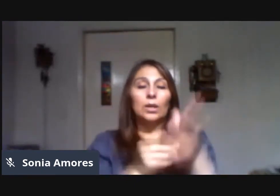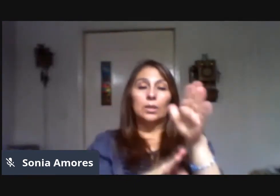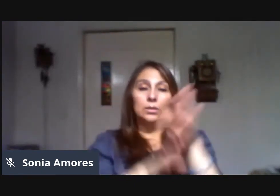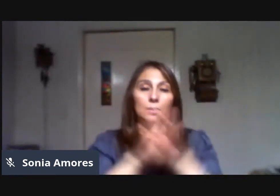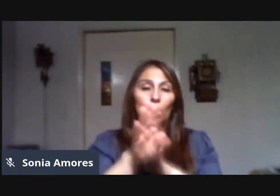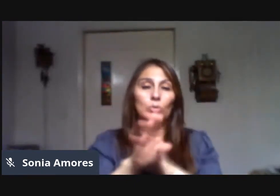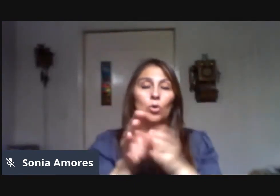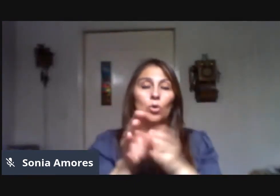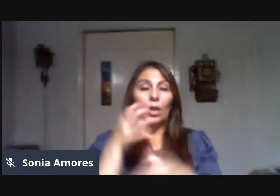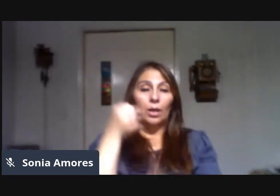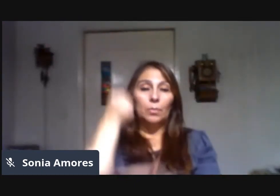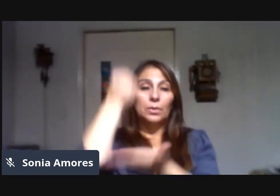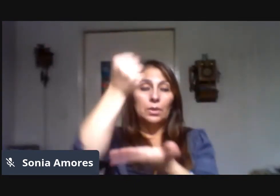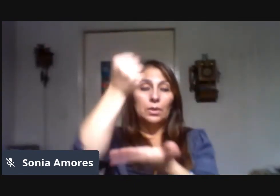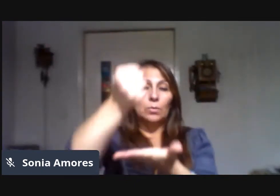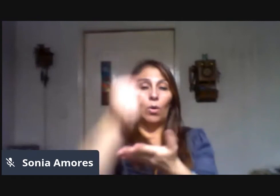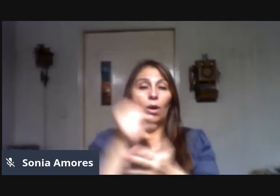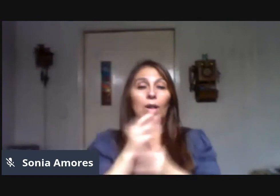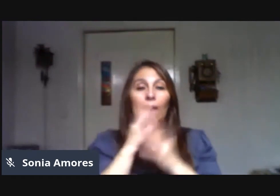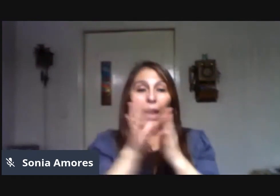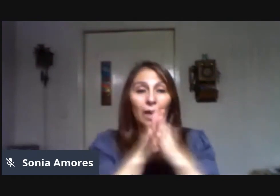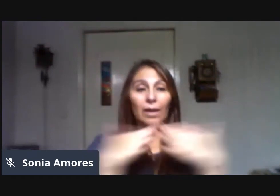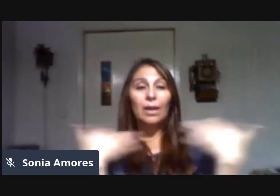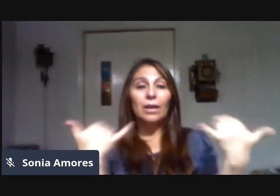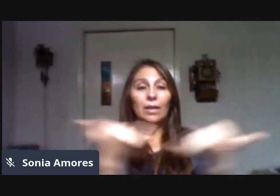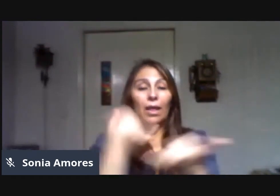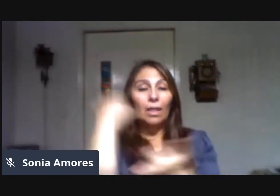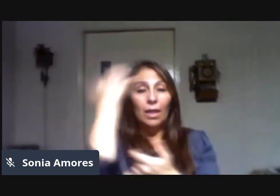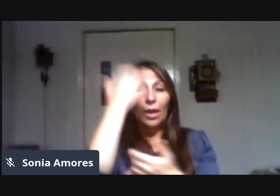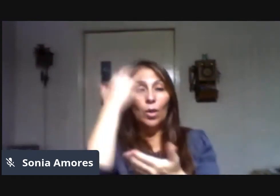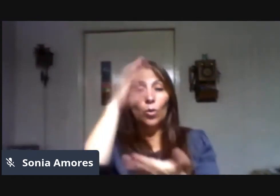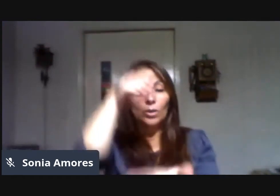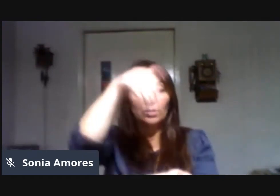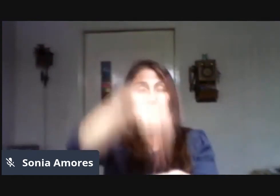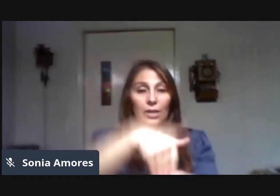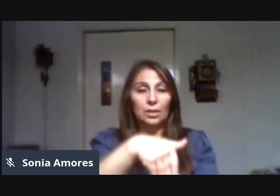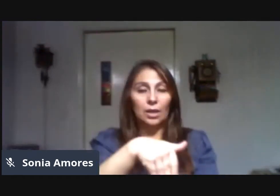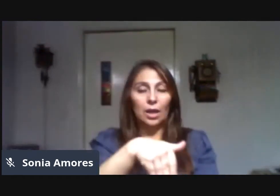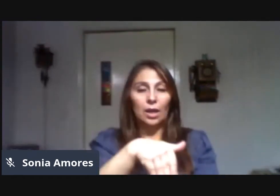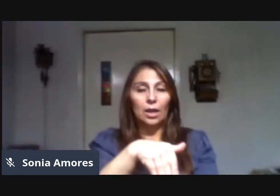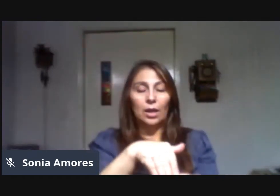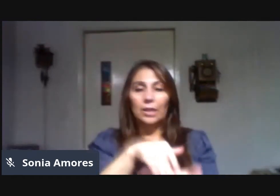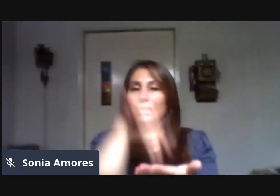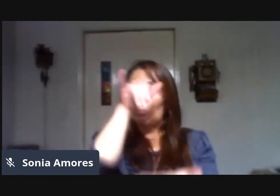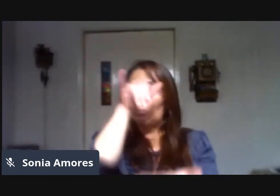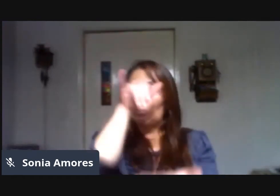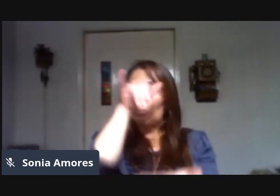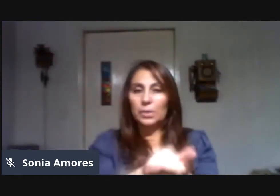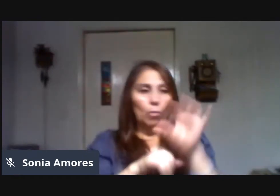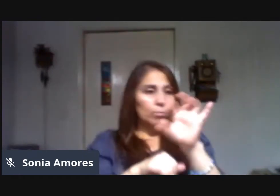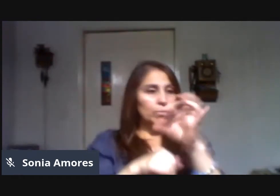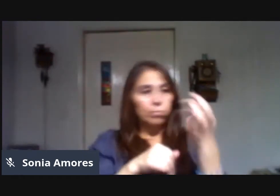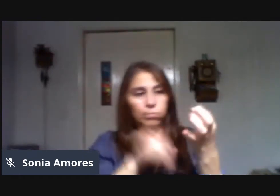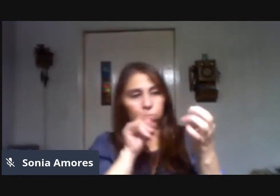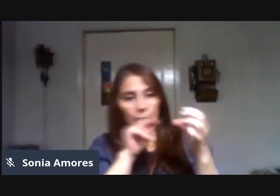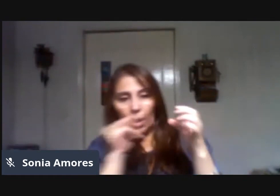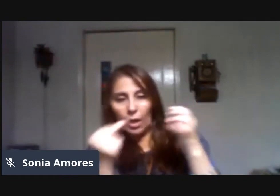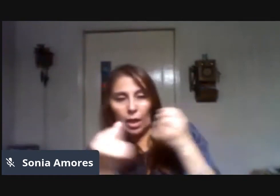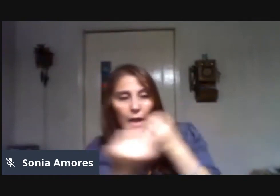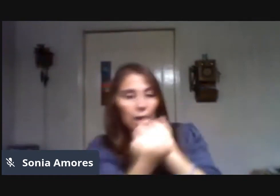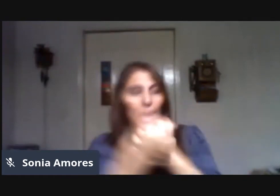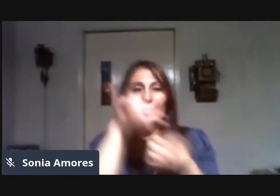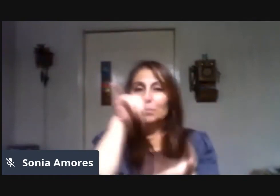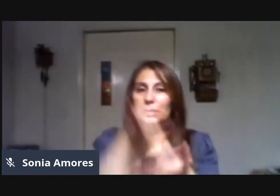modernidad eurocéntrica son la cara de una misma moneda, son la misma cara de la moneda. De tal suerte que